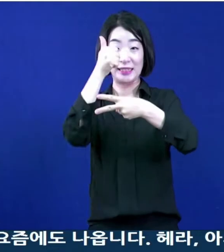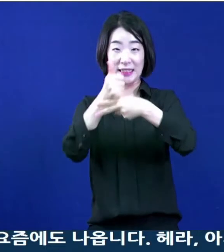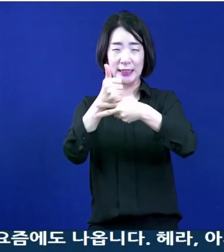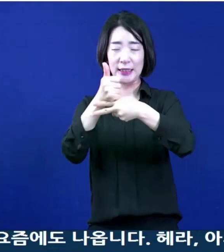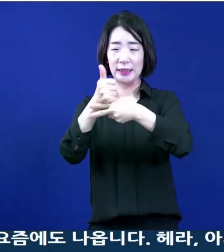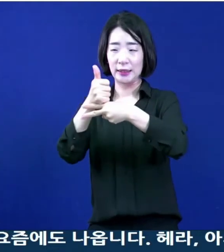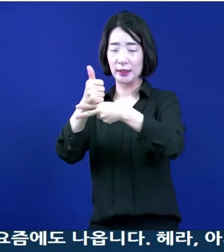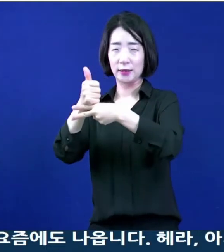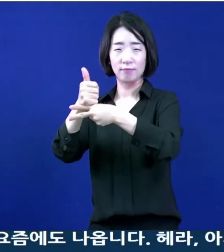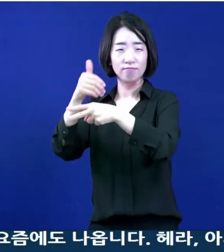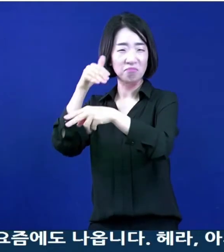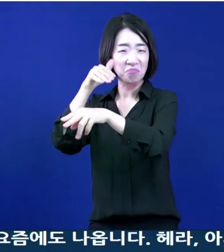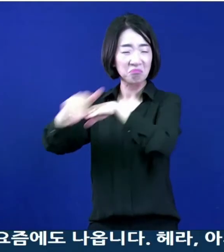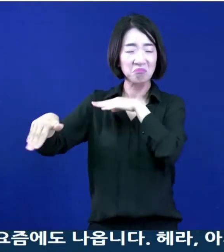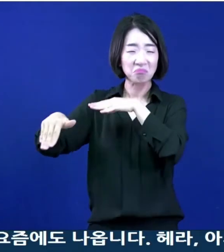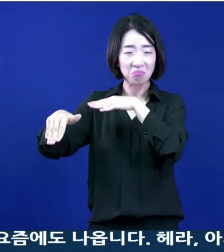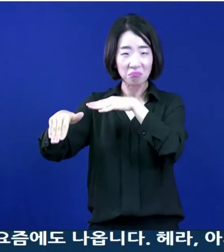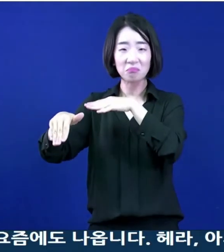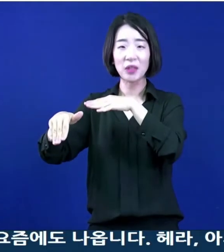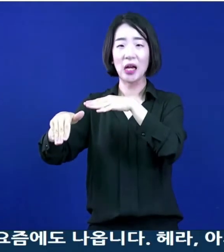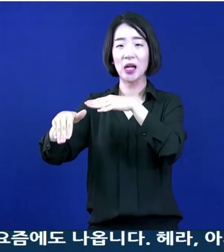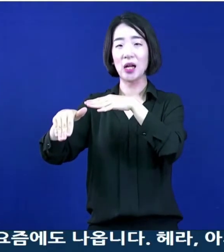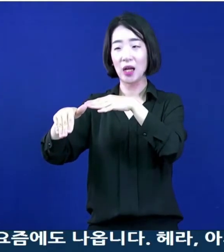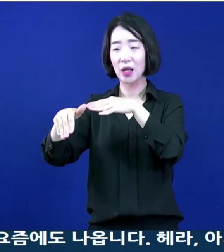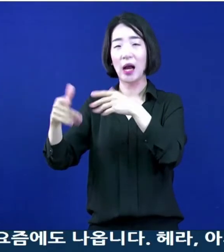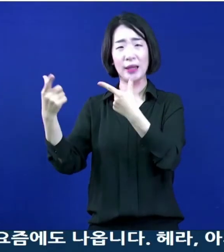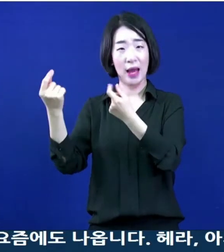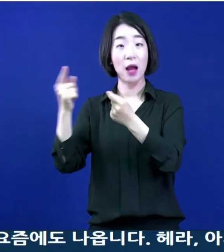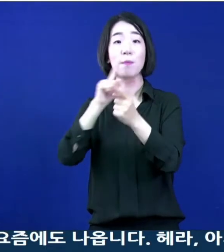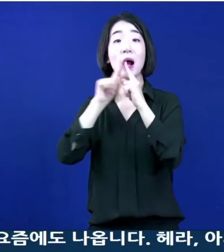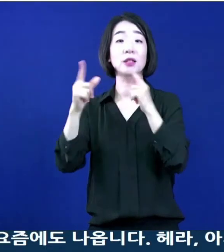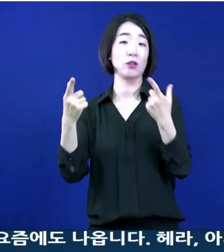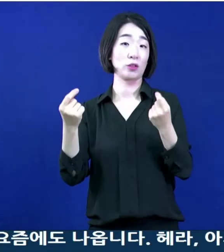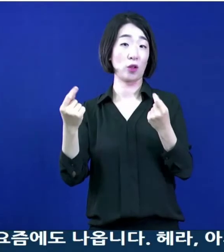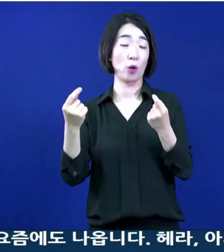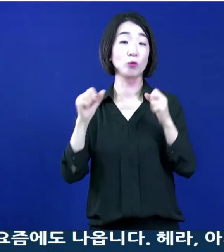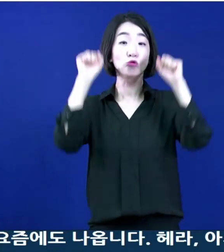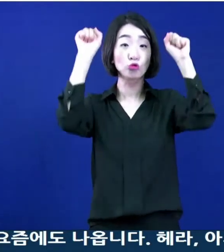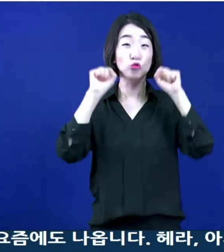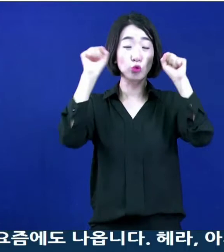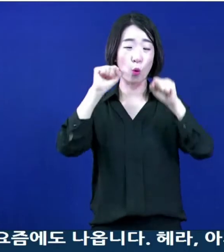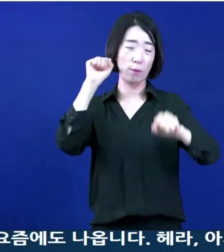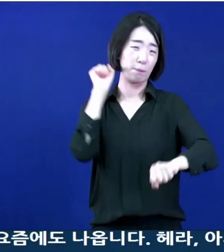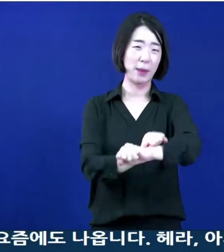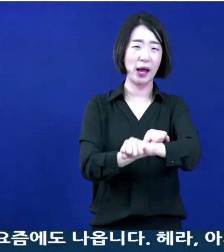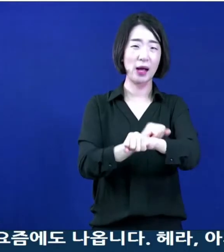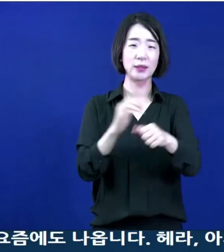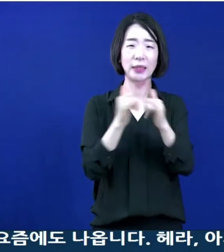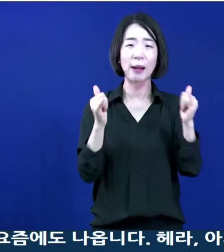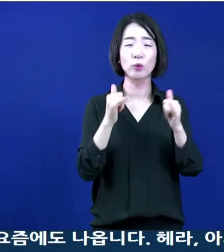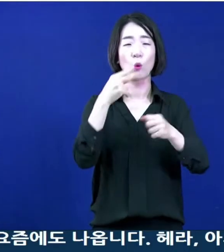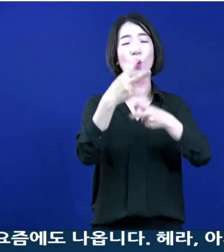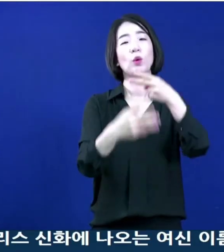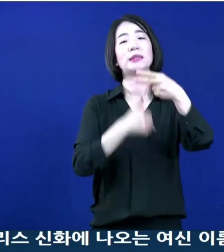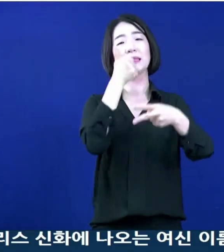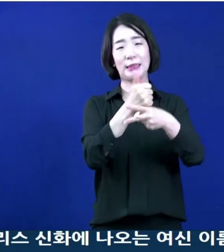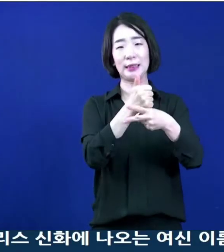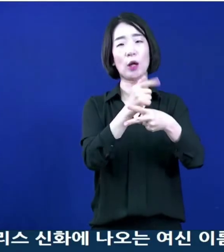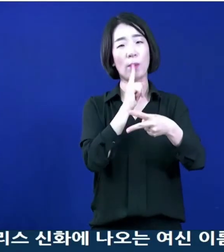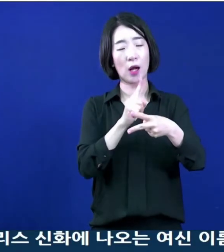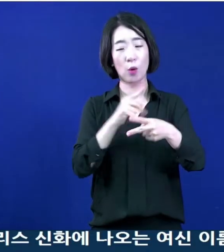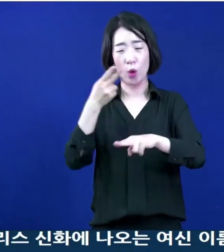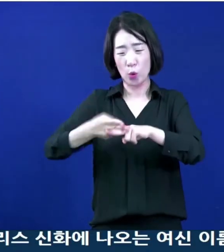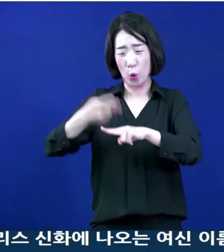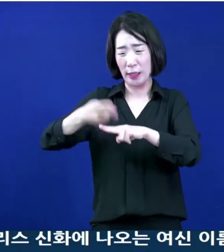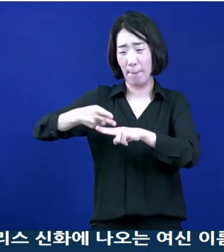그리스 신화가 뿌려놓은 세속주의의 영향이에요. 운동 잘하는 사람도 신이라고 그러고요. 그리고 요리 잘하는 사람도 신이라고